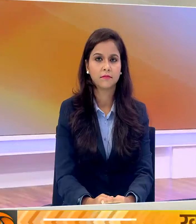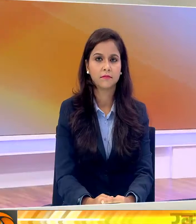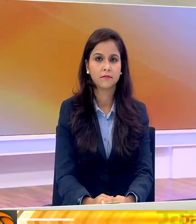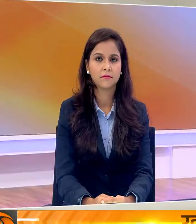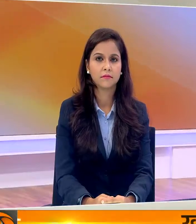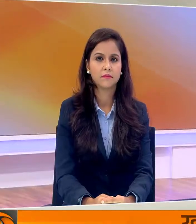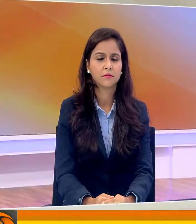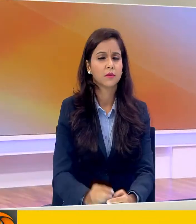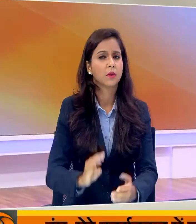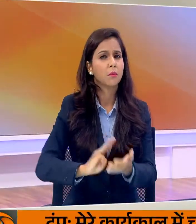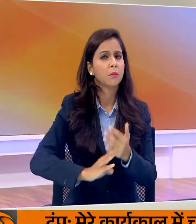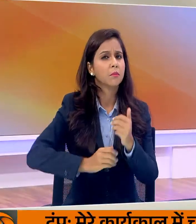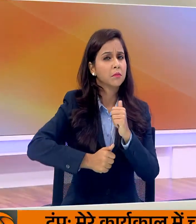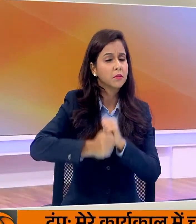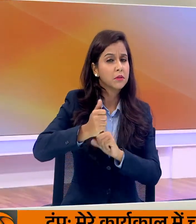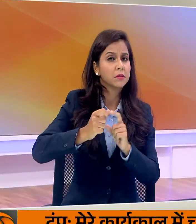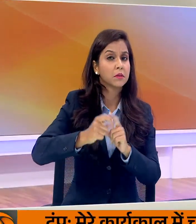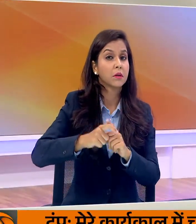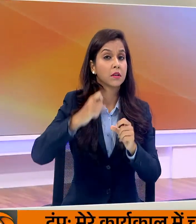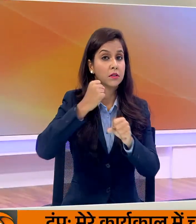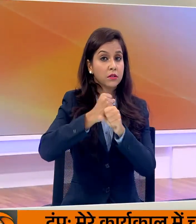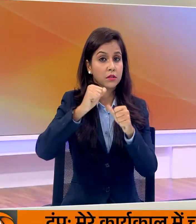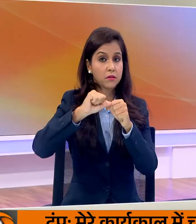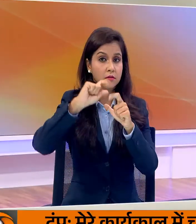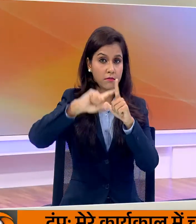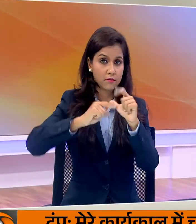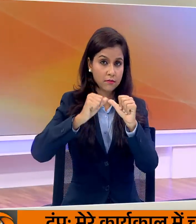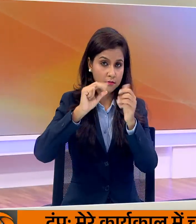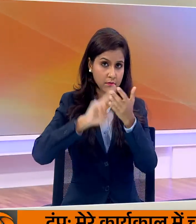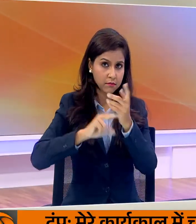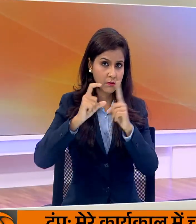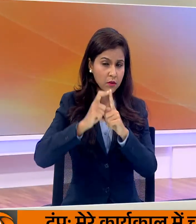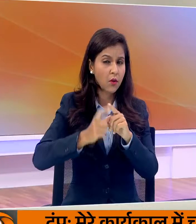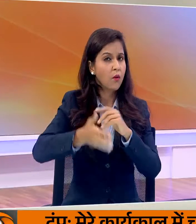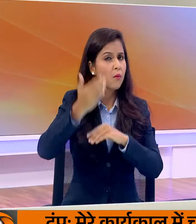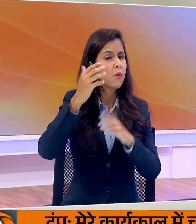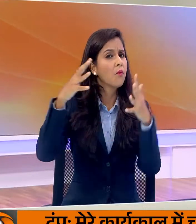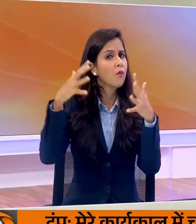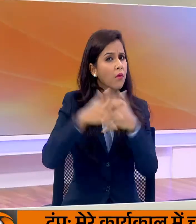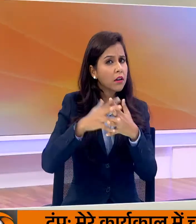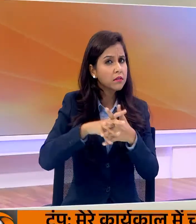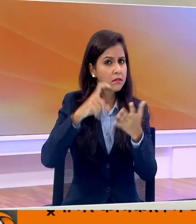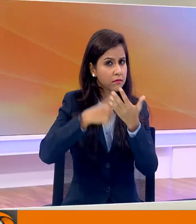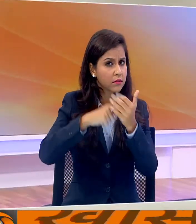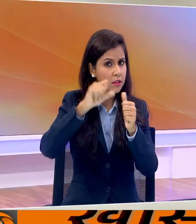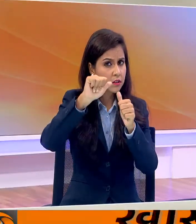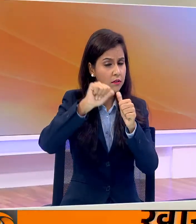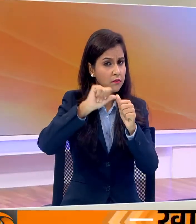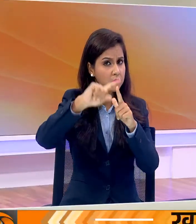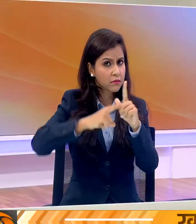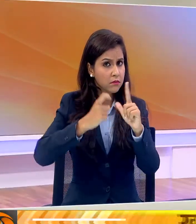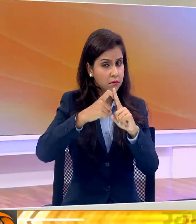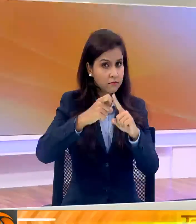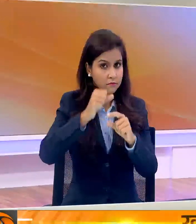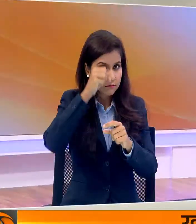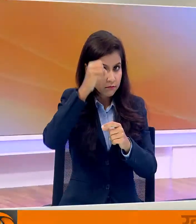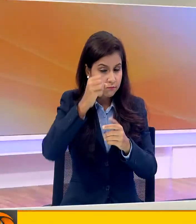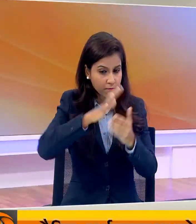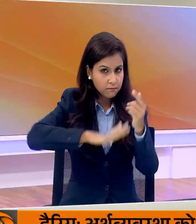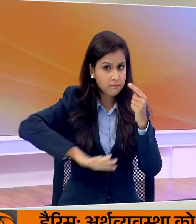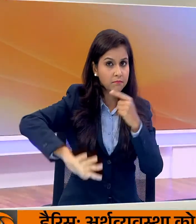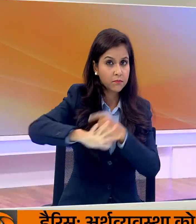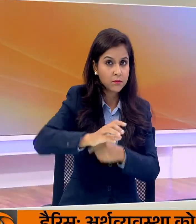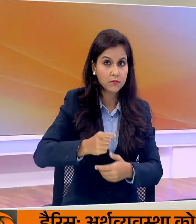केंद्रीय संस्कृति और पर्यटन मंत्री गजेंद्र सिंह शेखावत ने बुधवार को राजघाट स्थित गांधी दर्शन में महात्मा गांधी